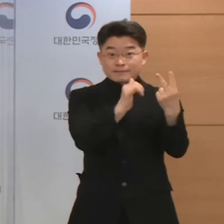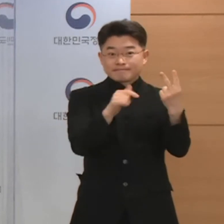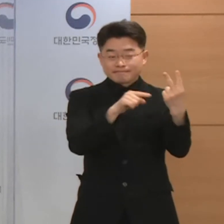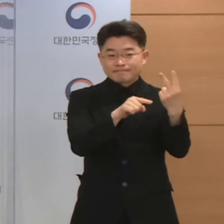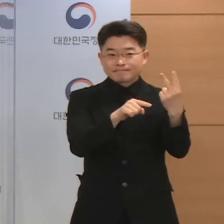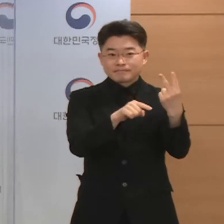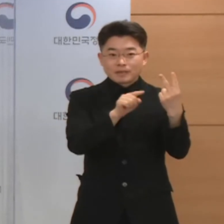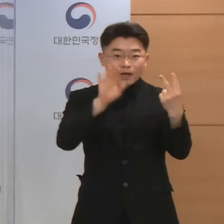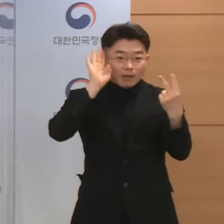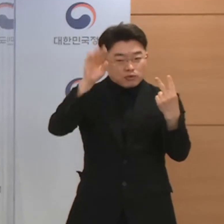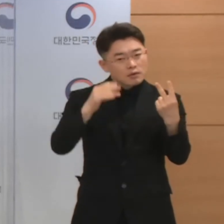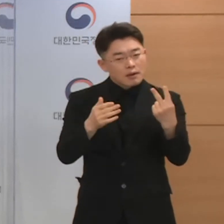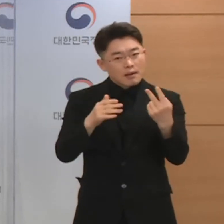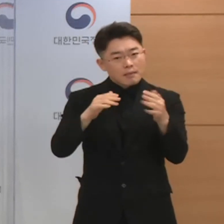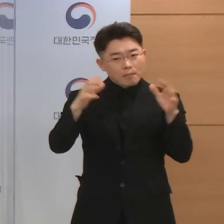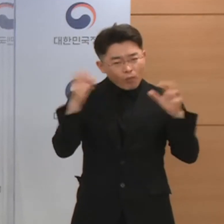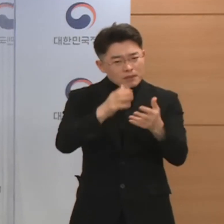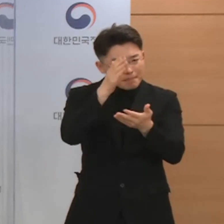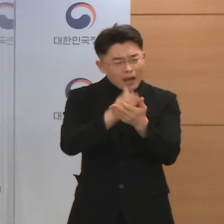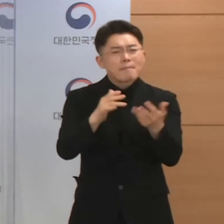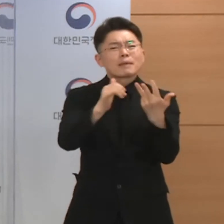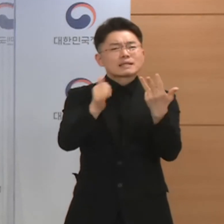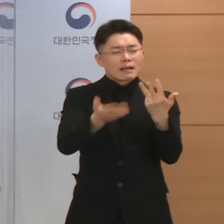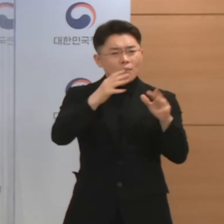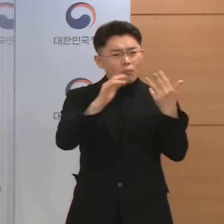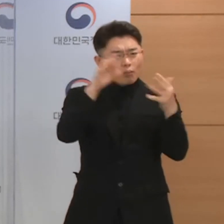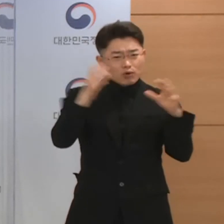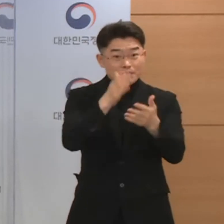이분들은 8인까지의 직계가족 인원 제한에서